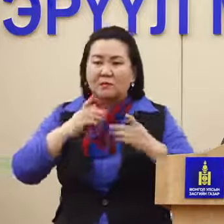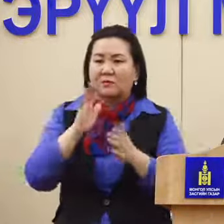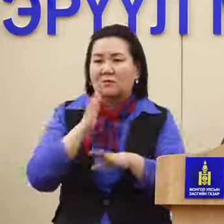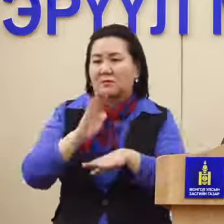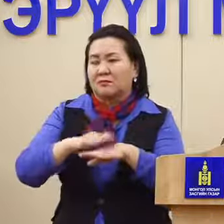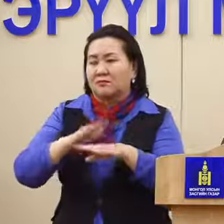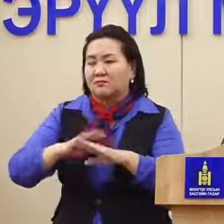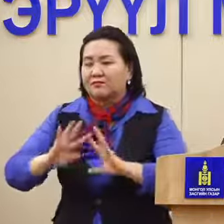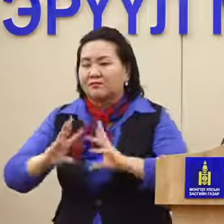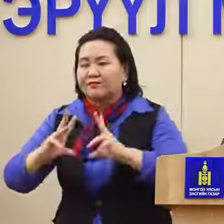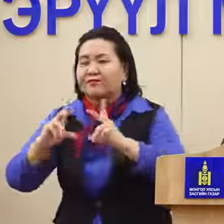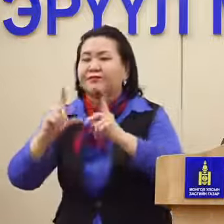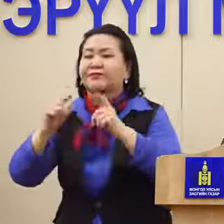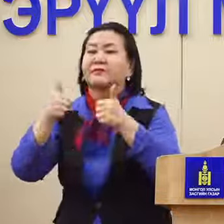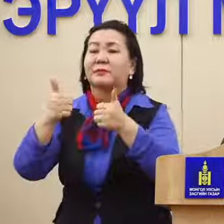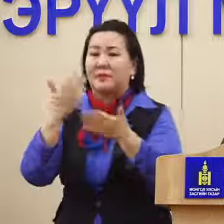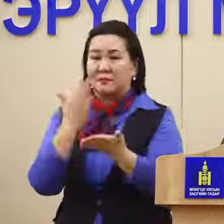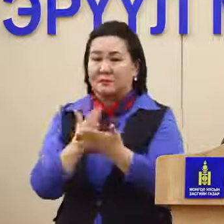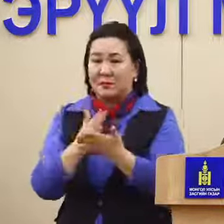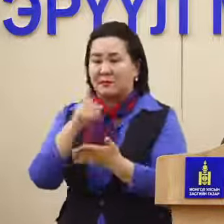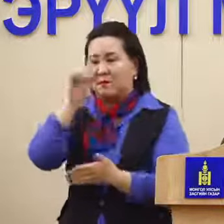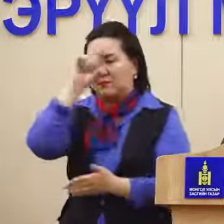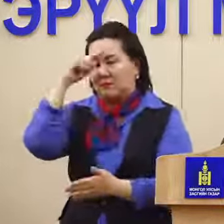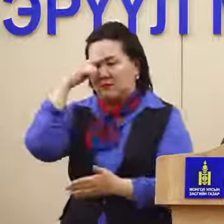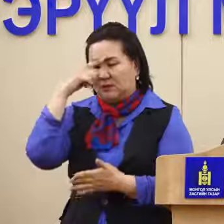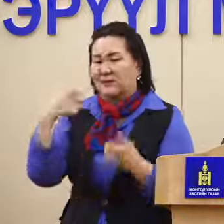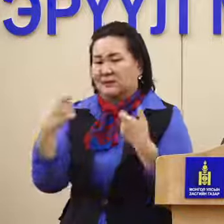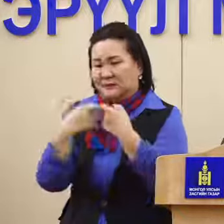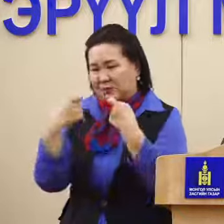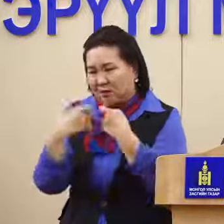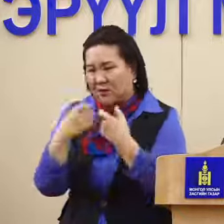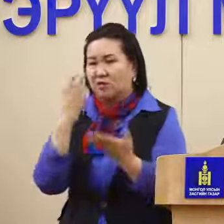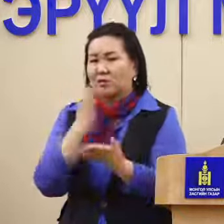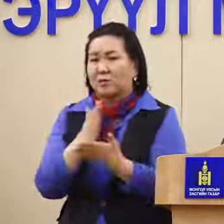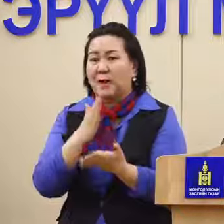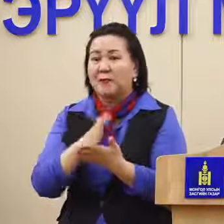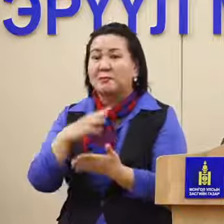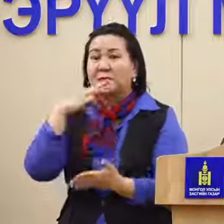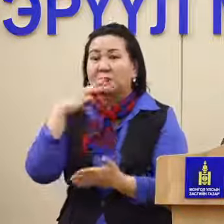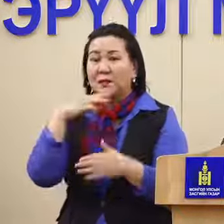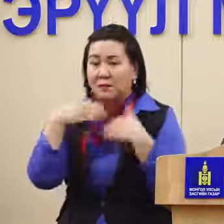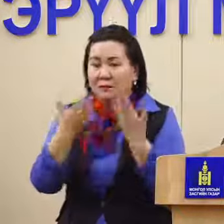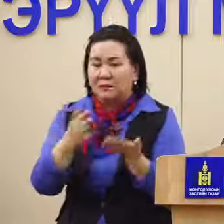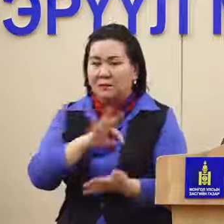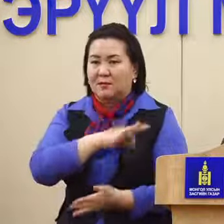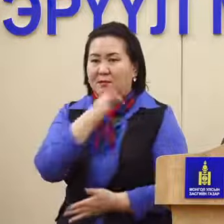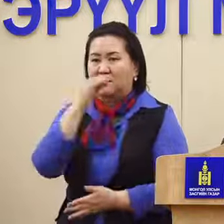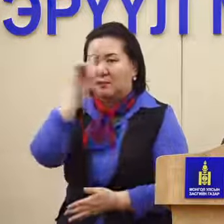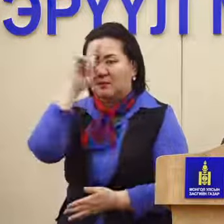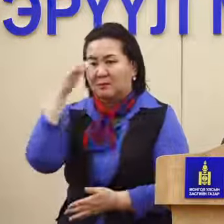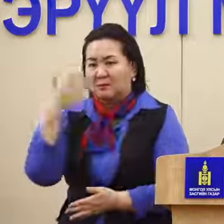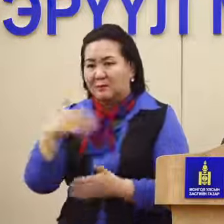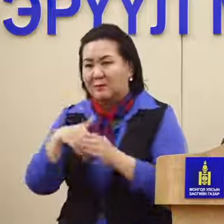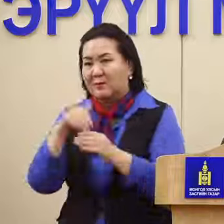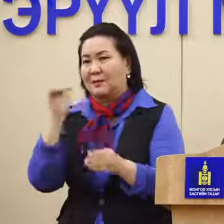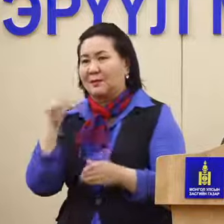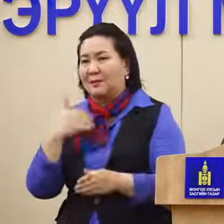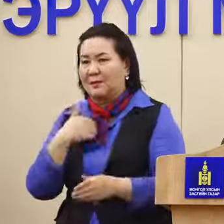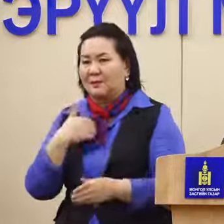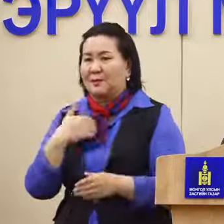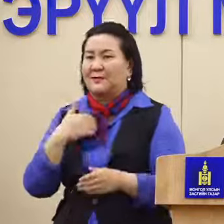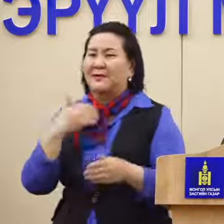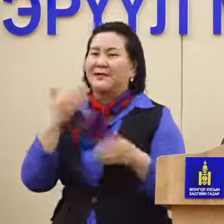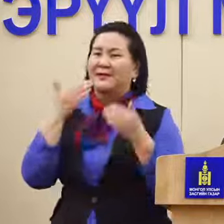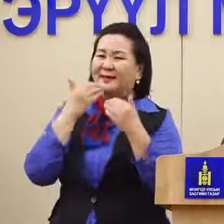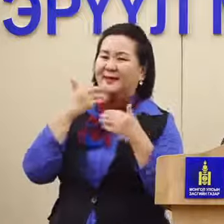байна, сайжирч байна, эмчилгээ одоо цохиж байна гэсэн энэ мэдээг өгөөд гарахт нь араас нь одоо би инээж